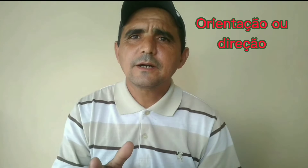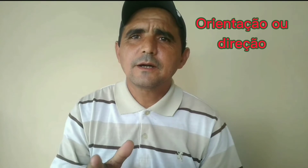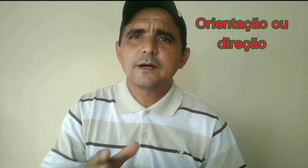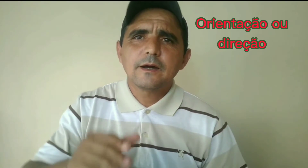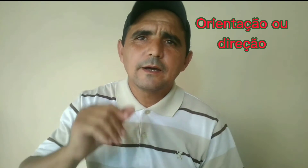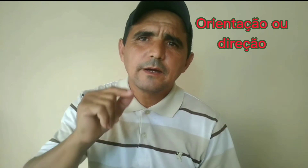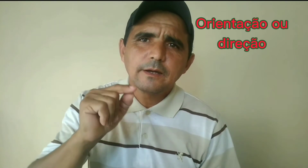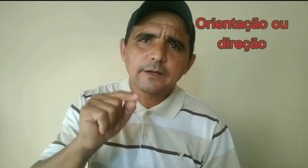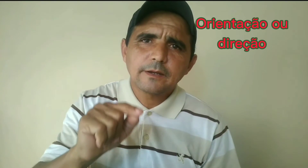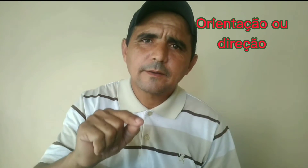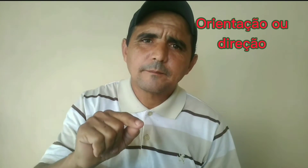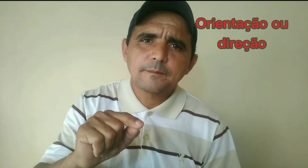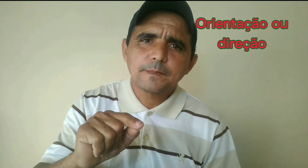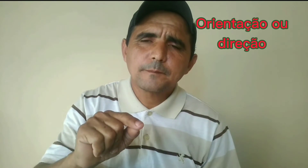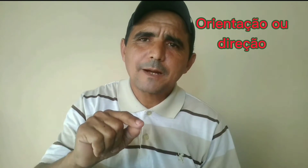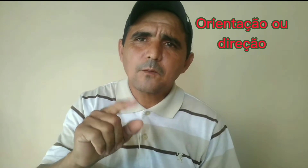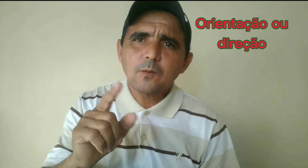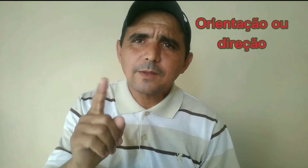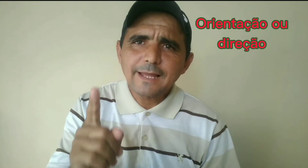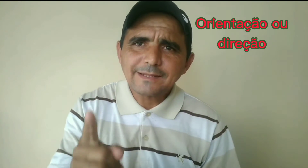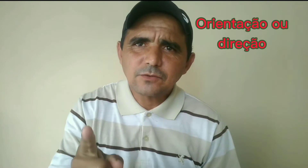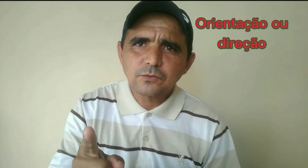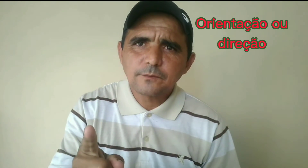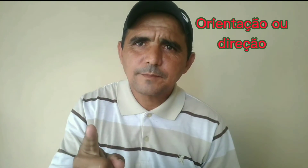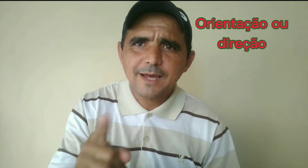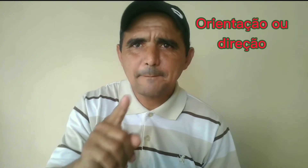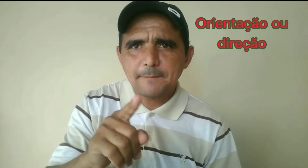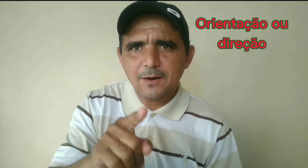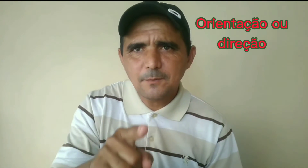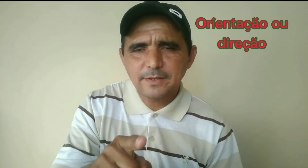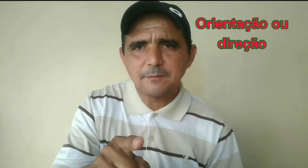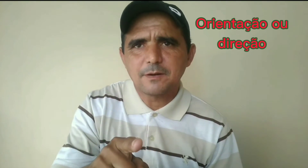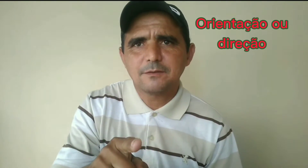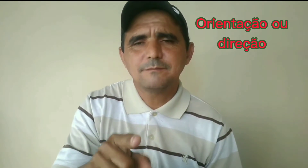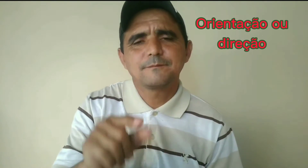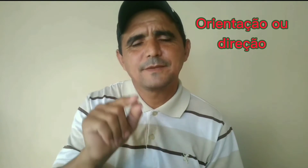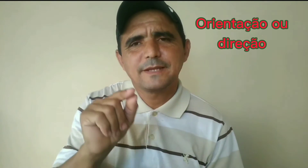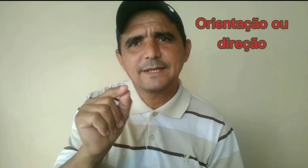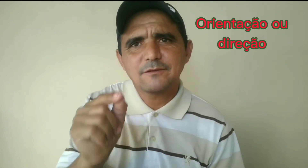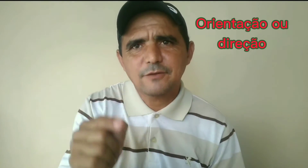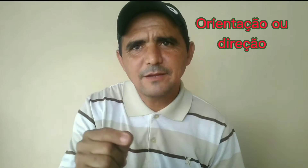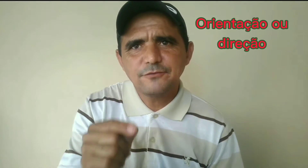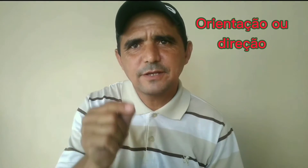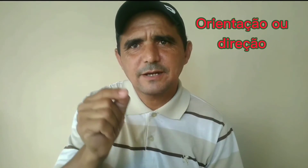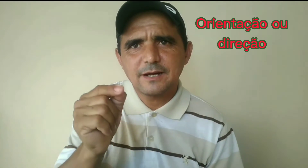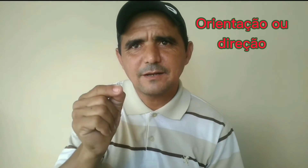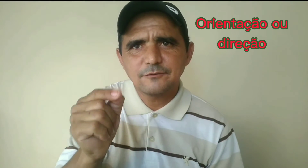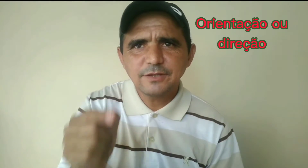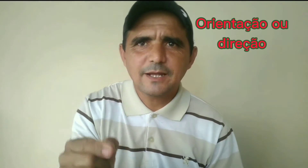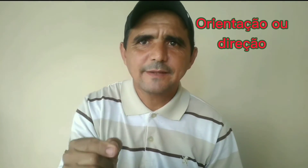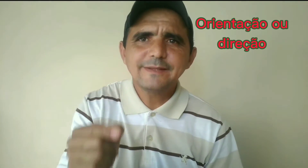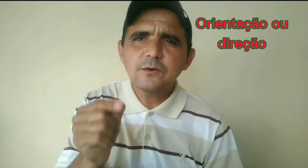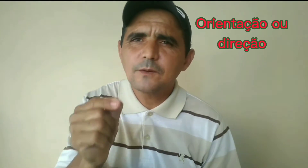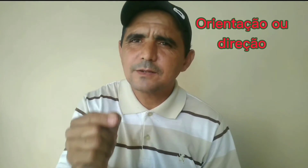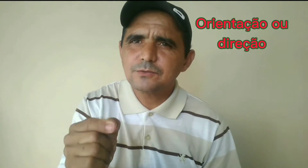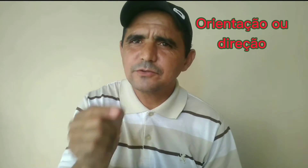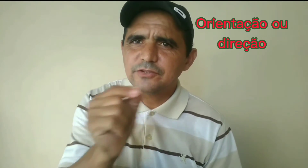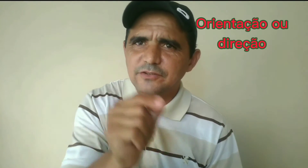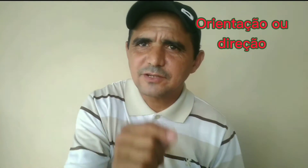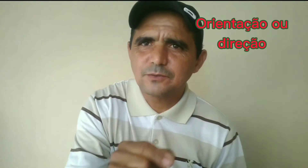significa para qual lado a palma da mão ela vai ficar virada enquanto se